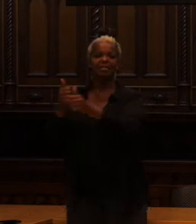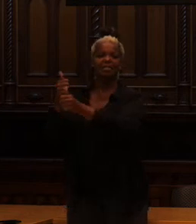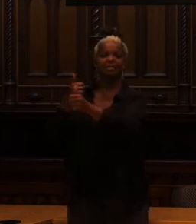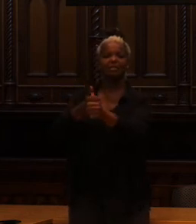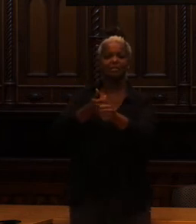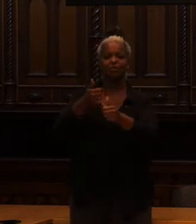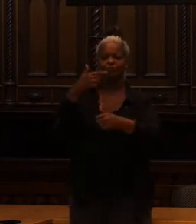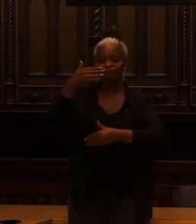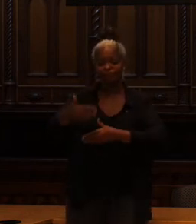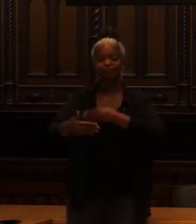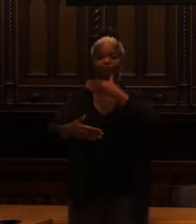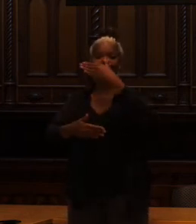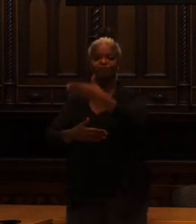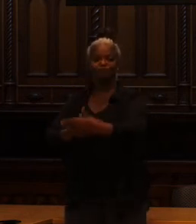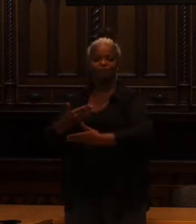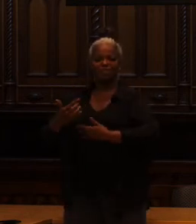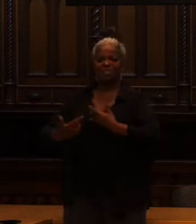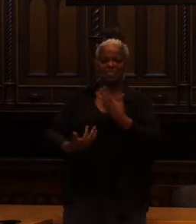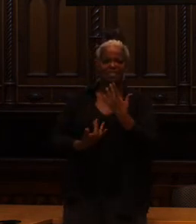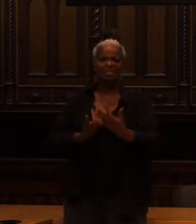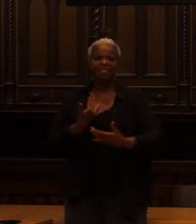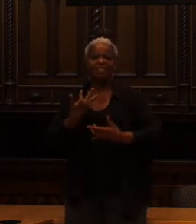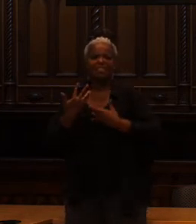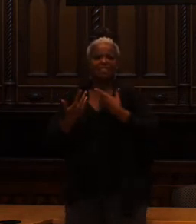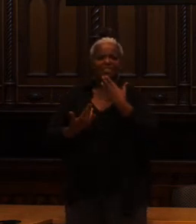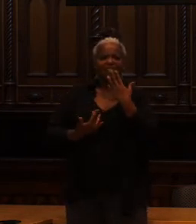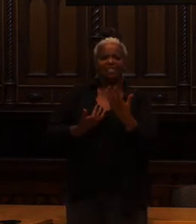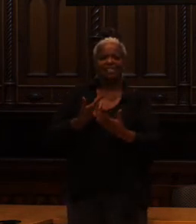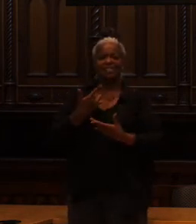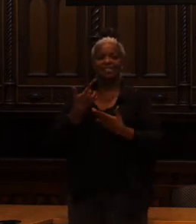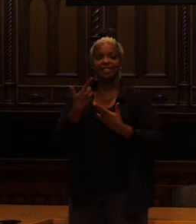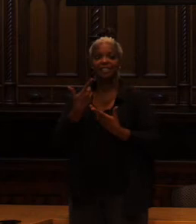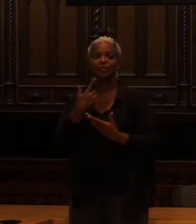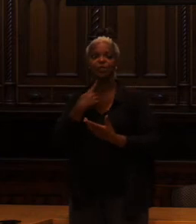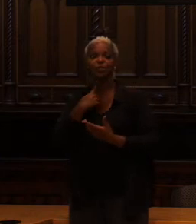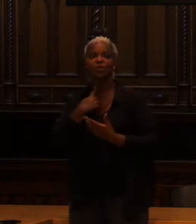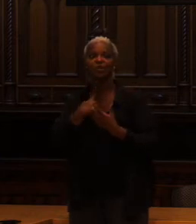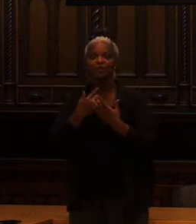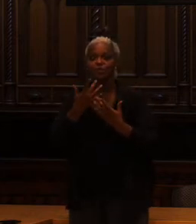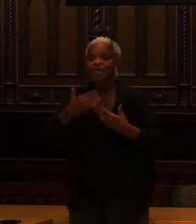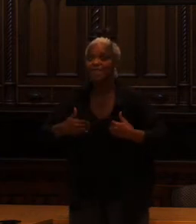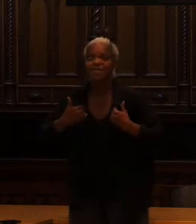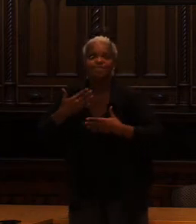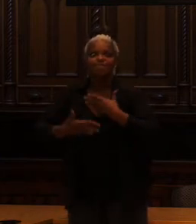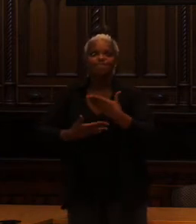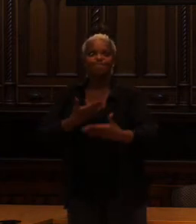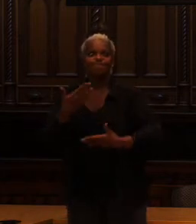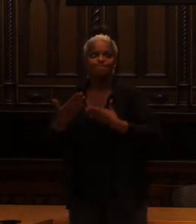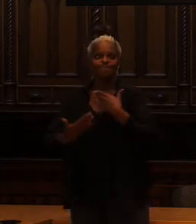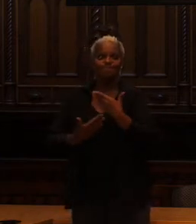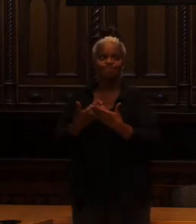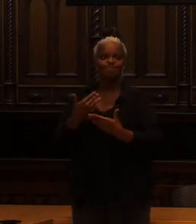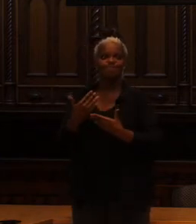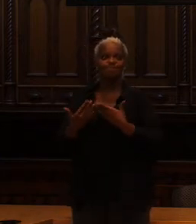jour, ma flamme de vie s'intensifie, ma soif et mon désir de vivre plus que jamais ne